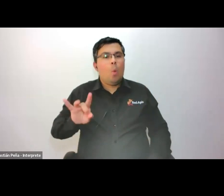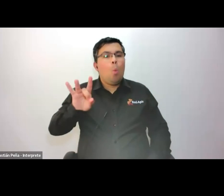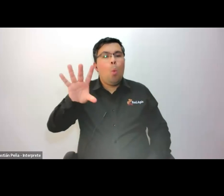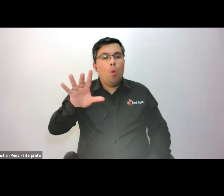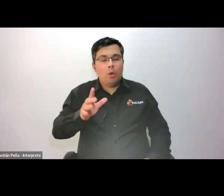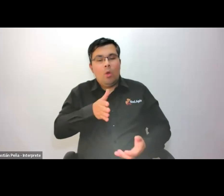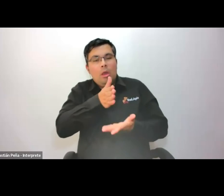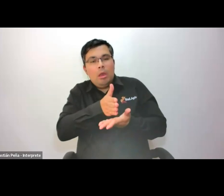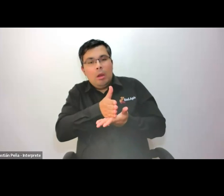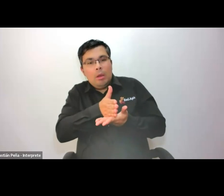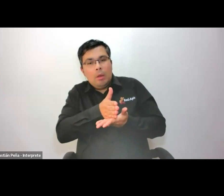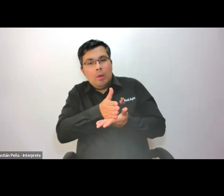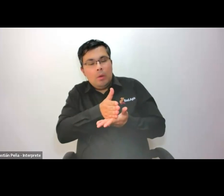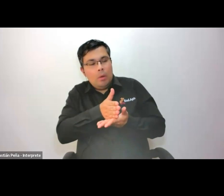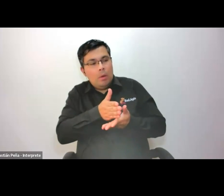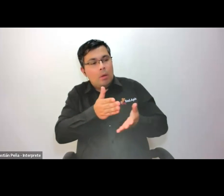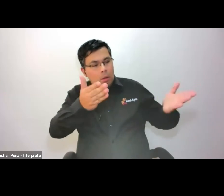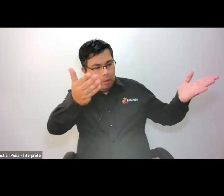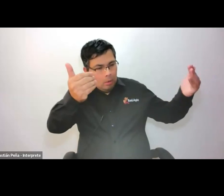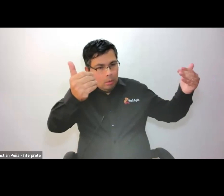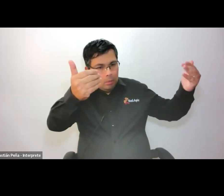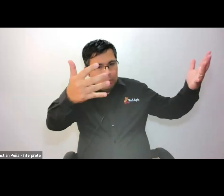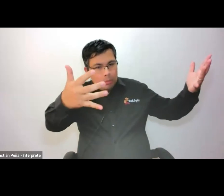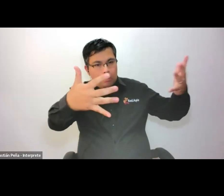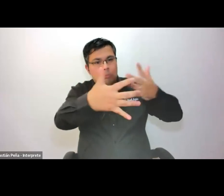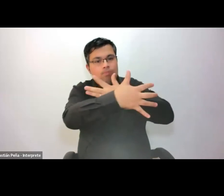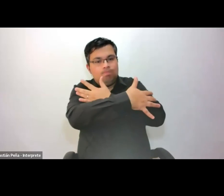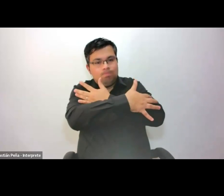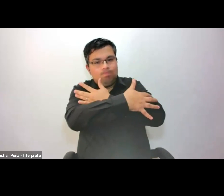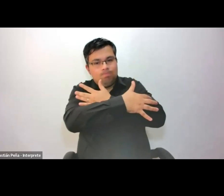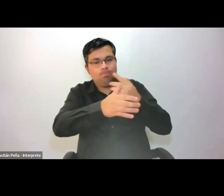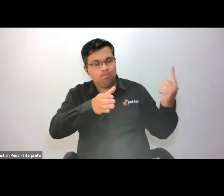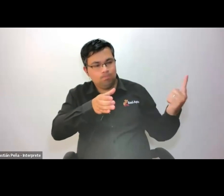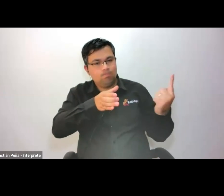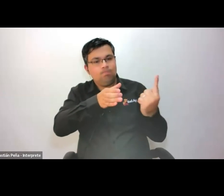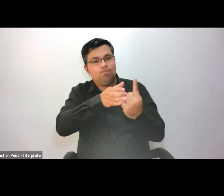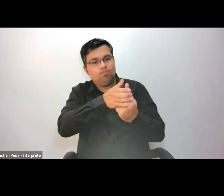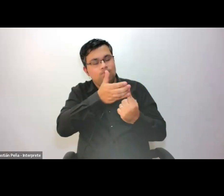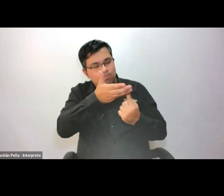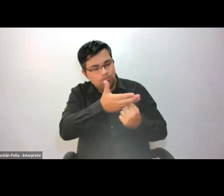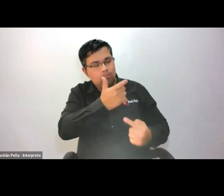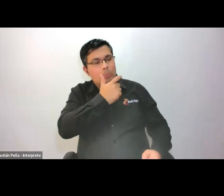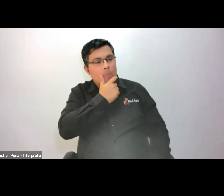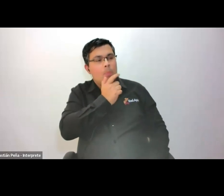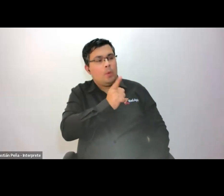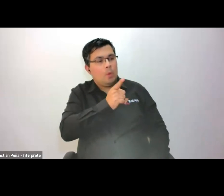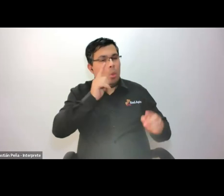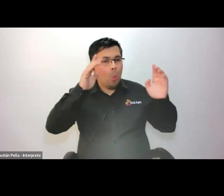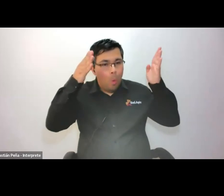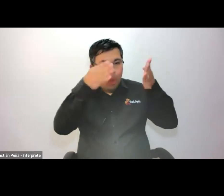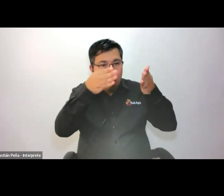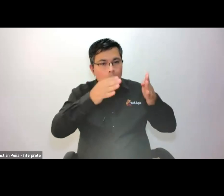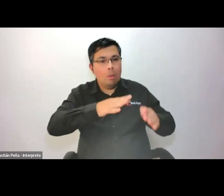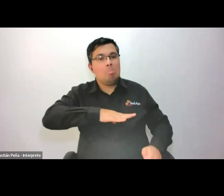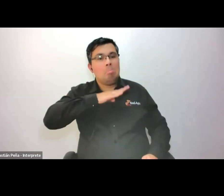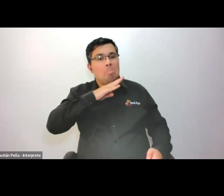de lenguaje o del apoderado respecto de que aparentemente el niño o niña sería autista, sino